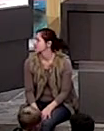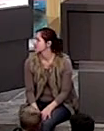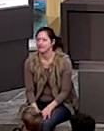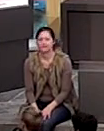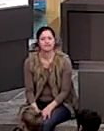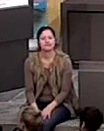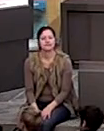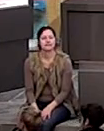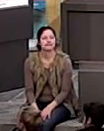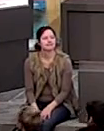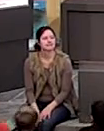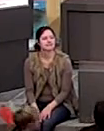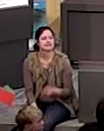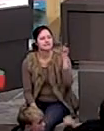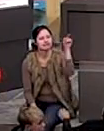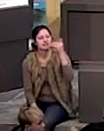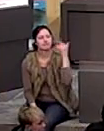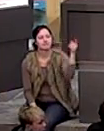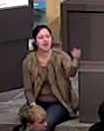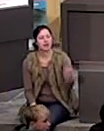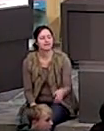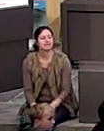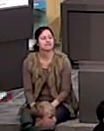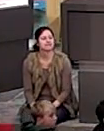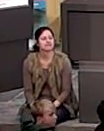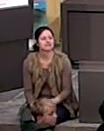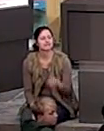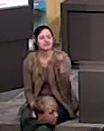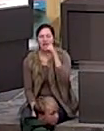vraag. Achterin, ja.